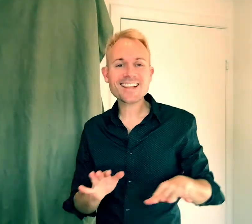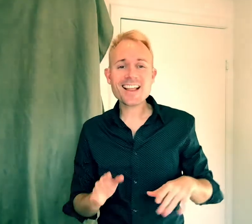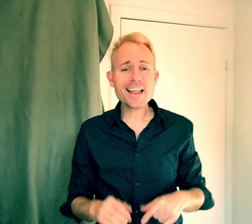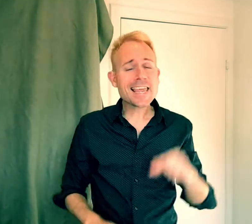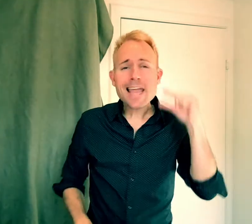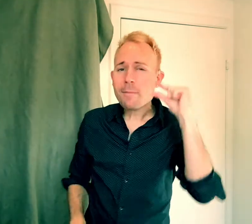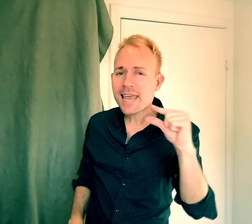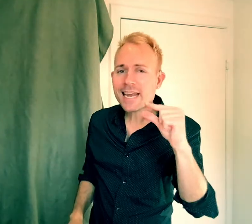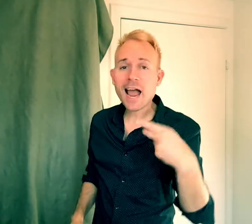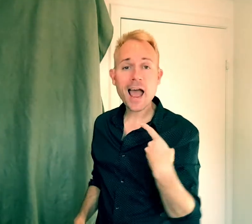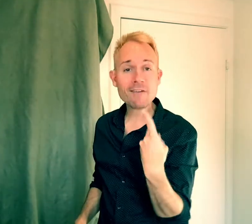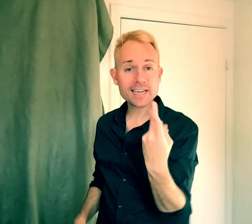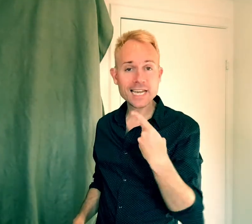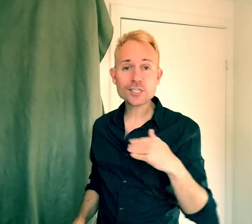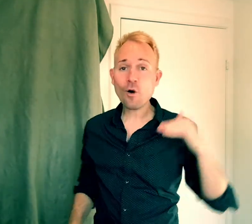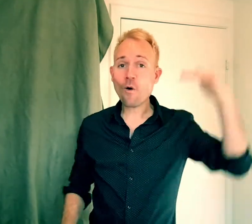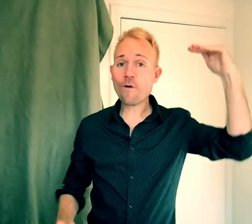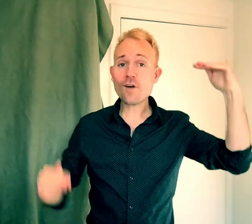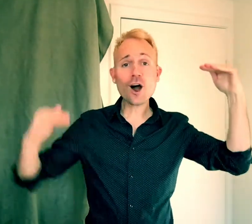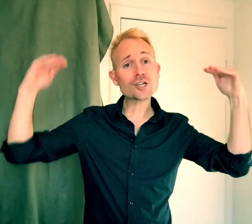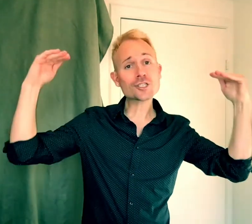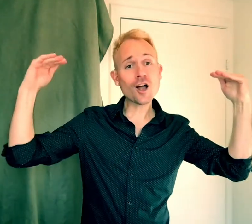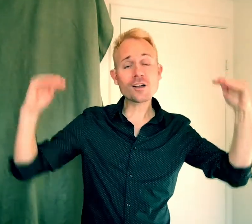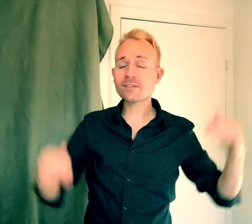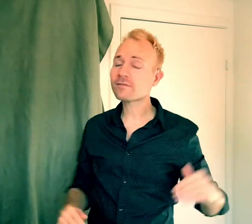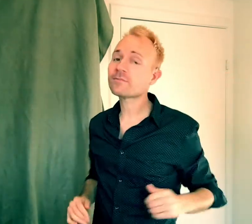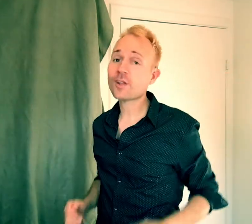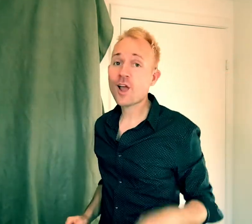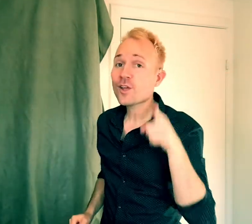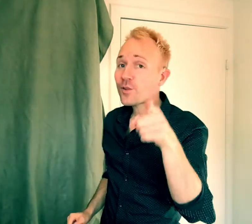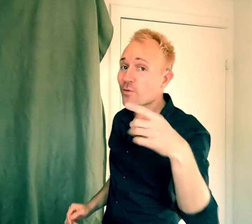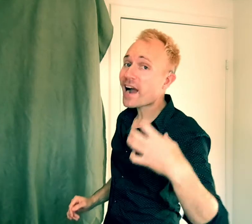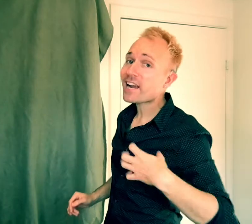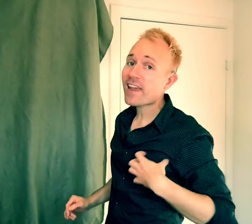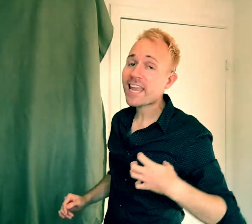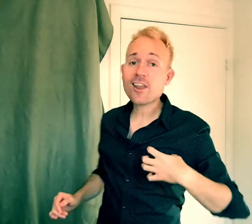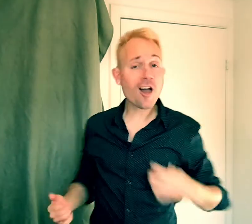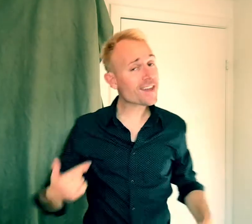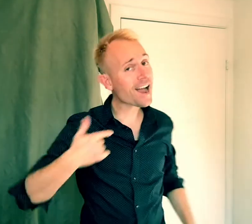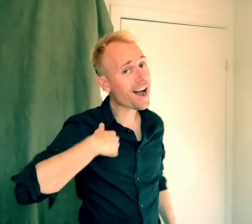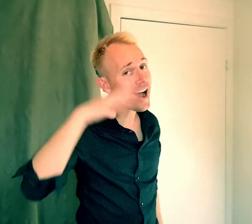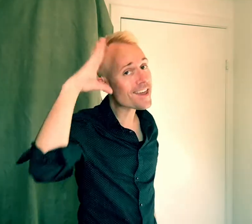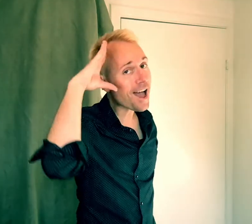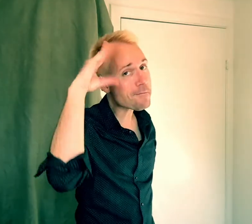Lige om lidt af de to voksne. Du er kvinden, ja, mand.